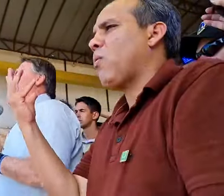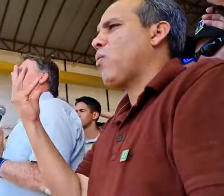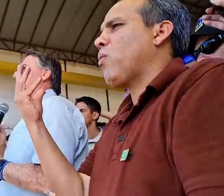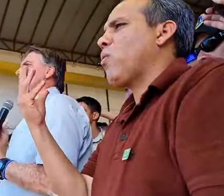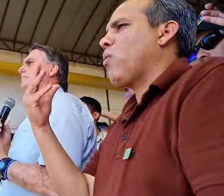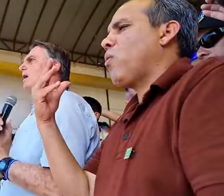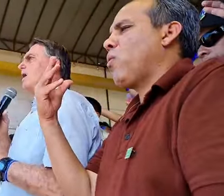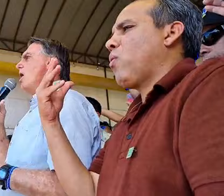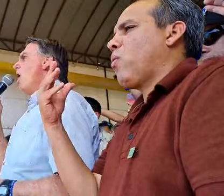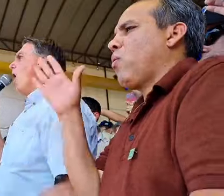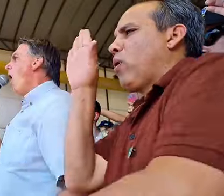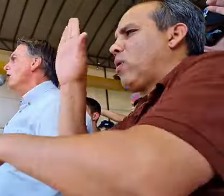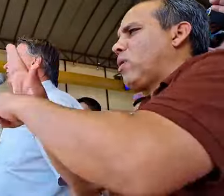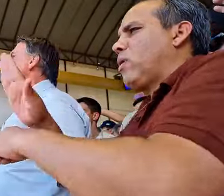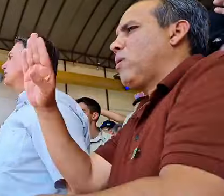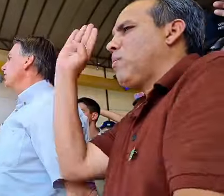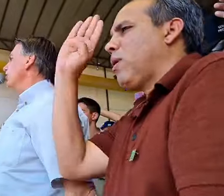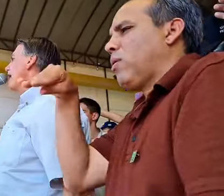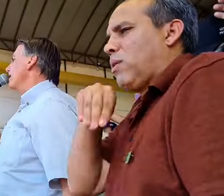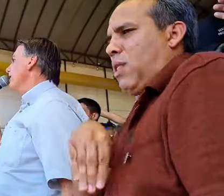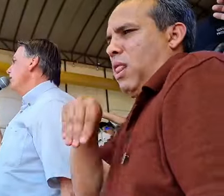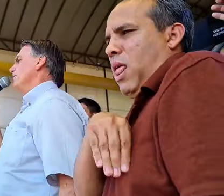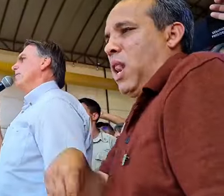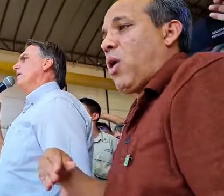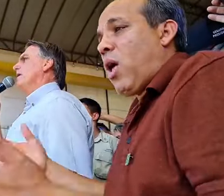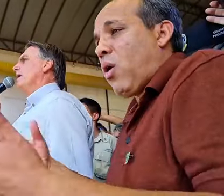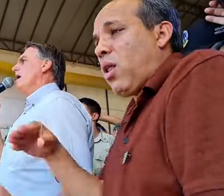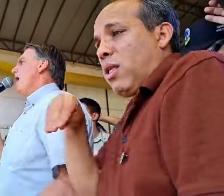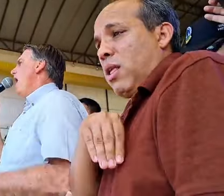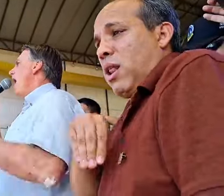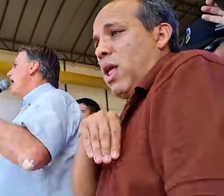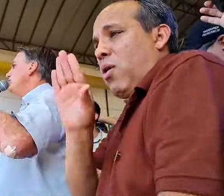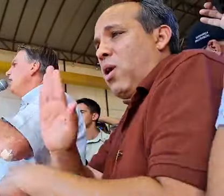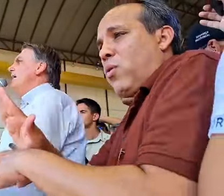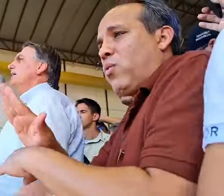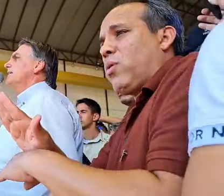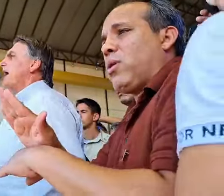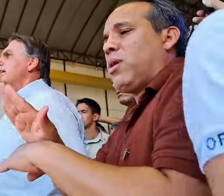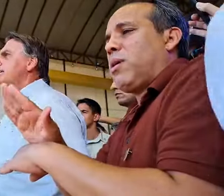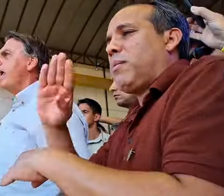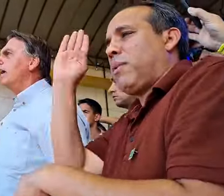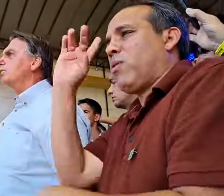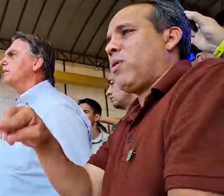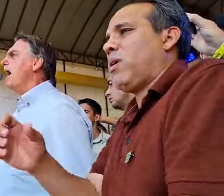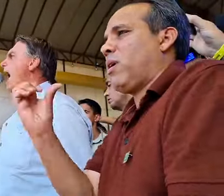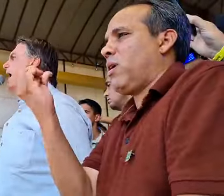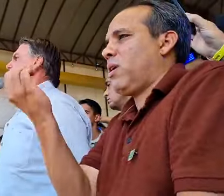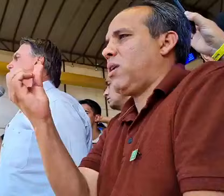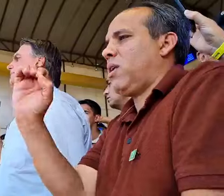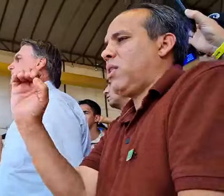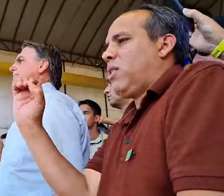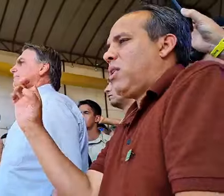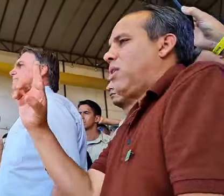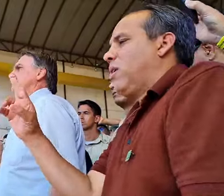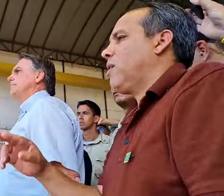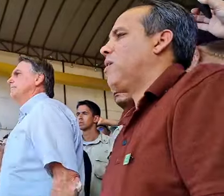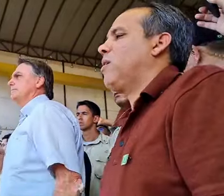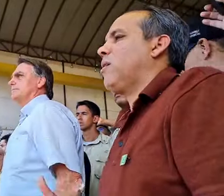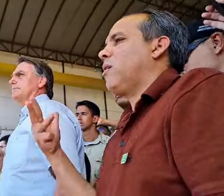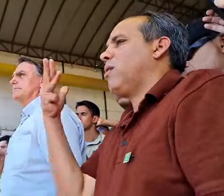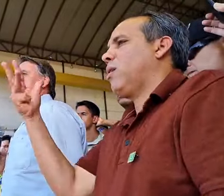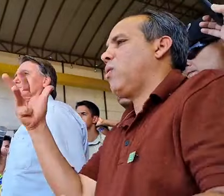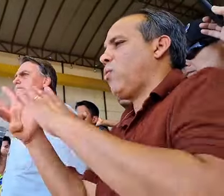Brasil. Hoje o Auxílio Brasil é de R$600.